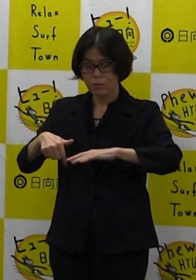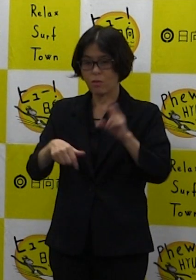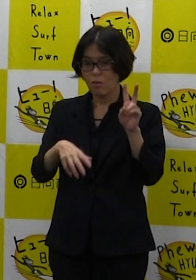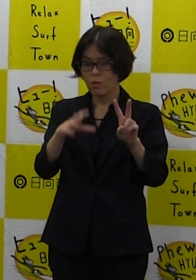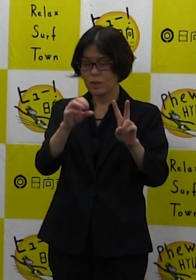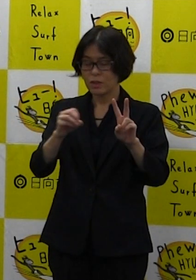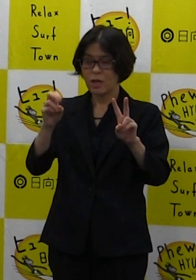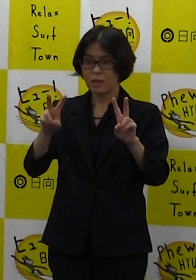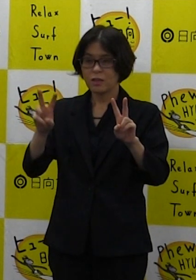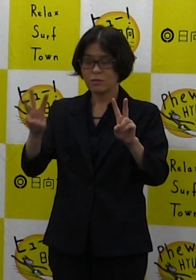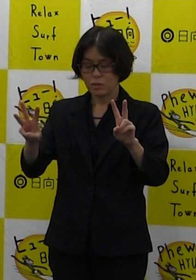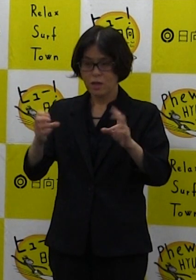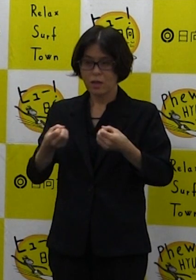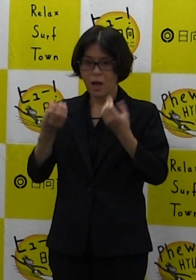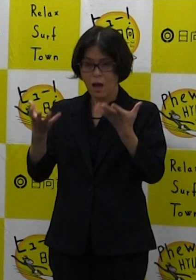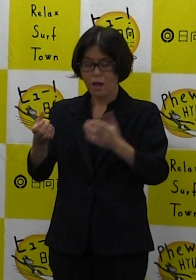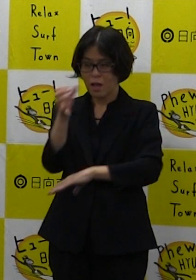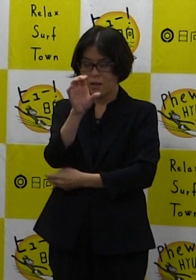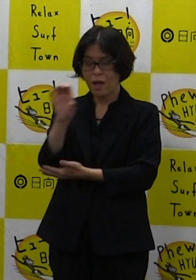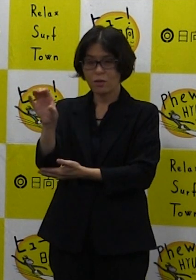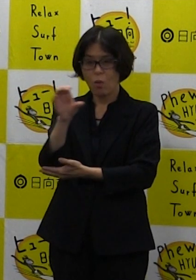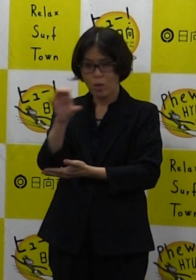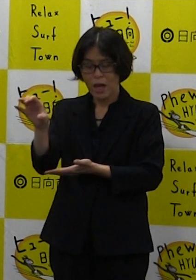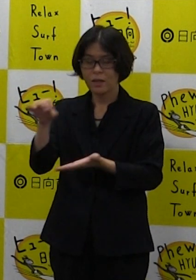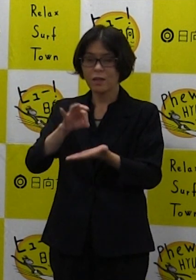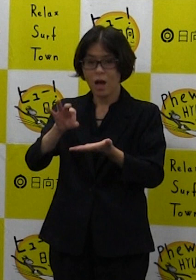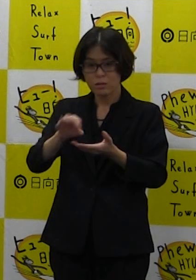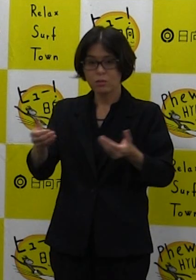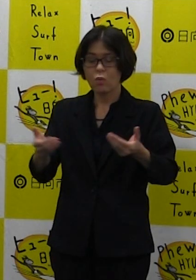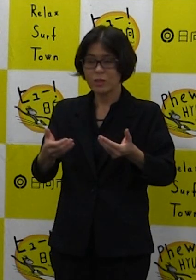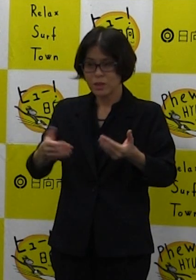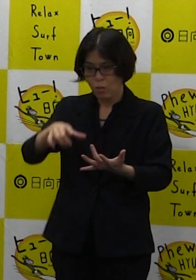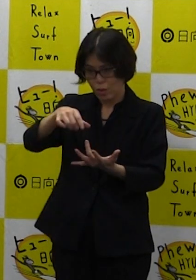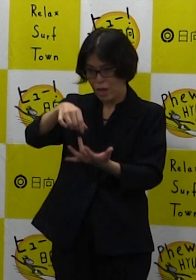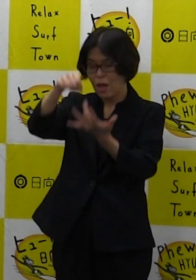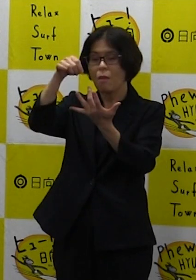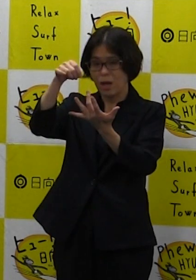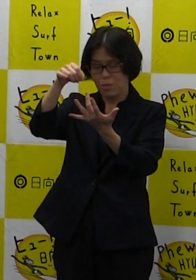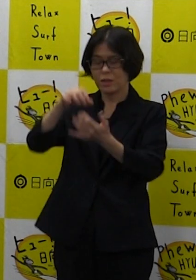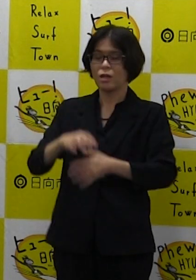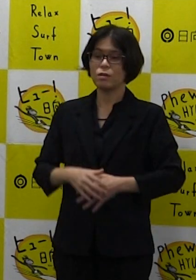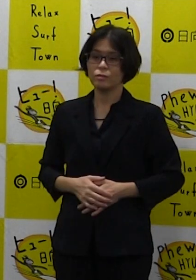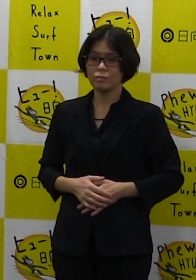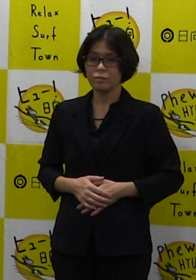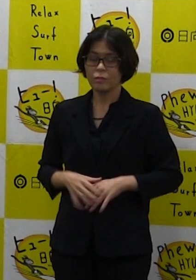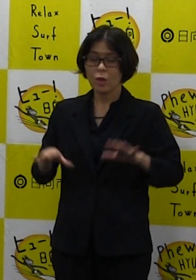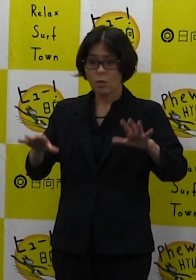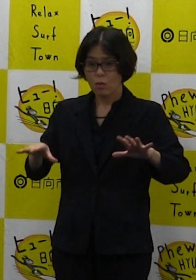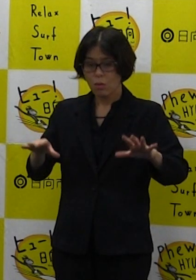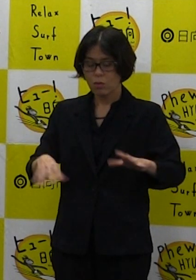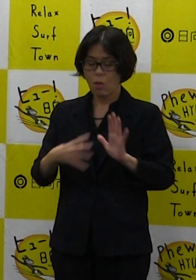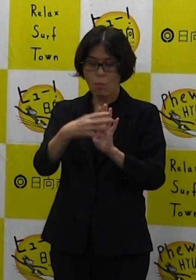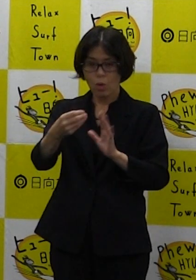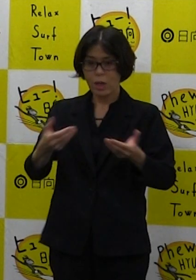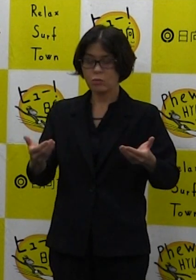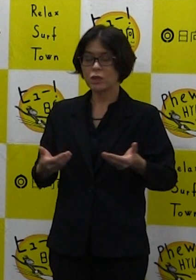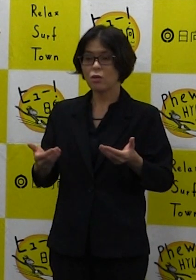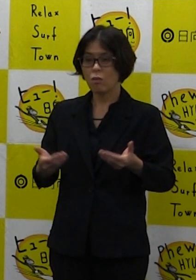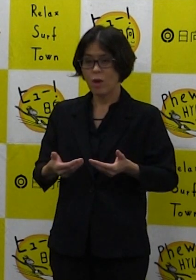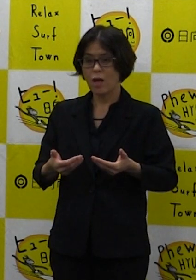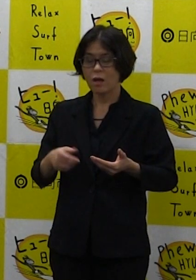年度新たな東大利活用モデル事業の採択を受けたところですこのモデル事業は